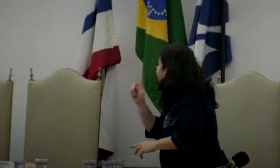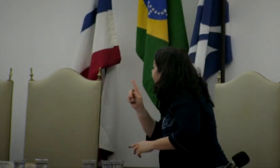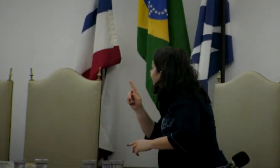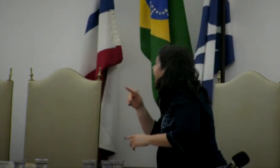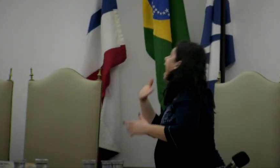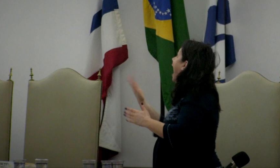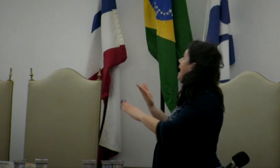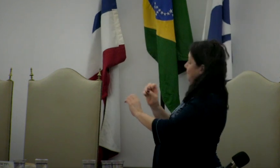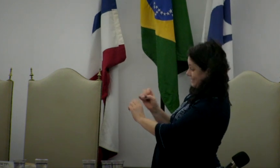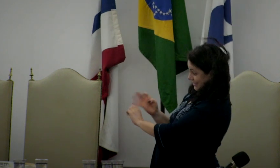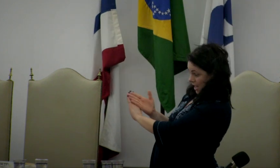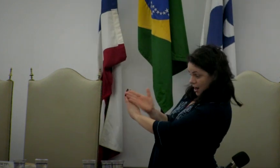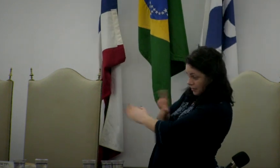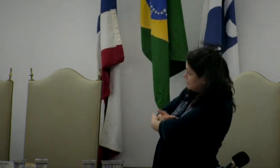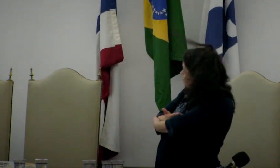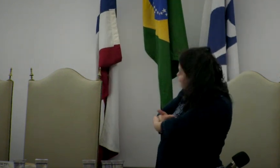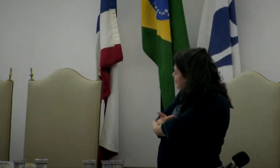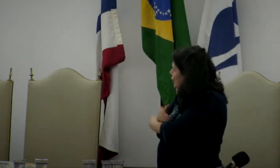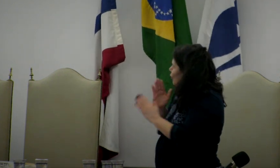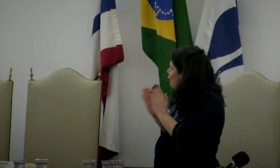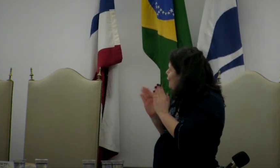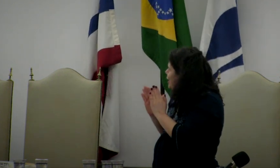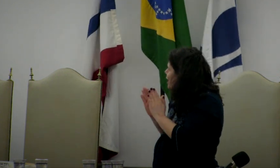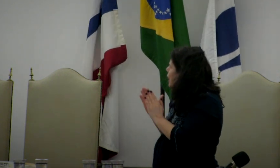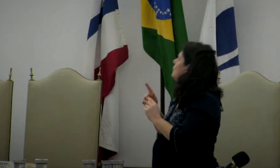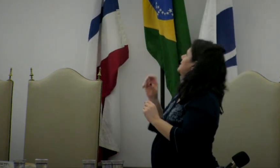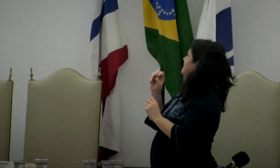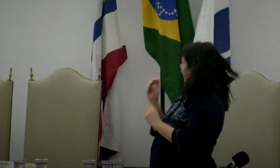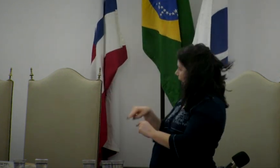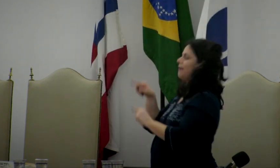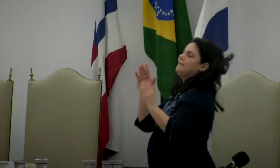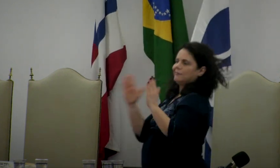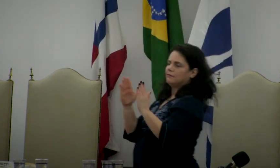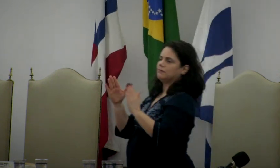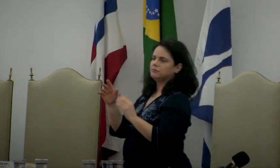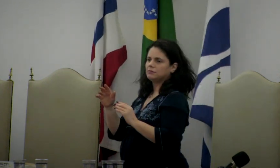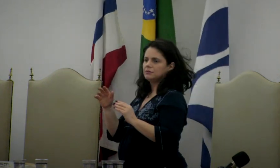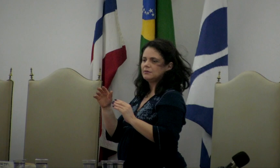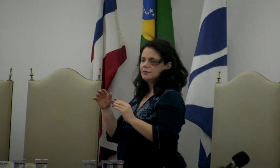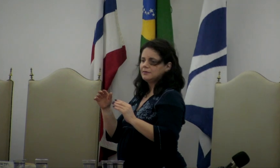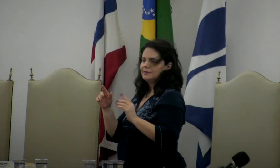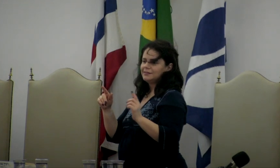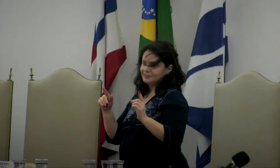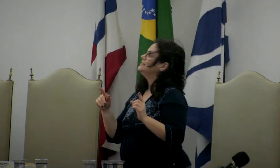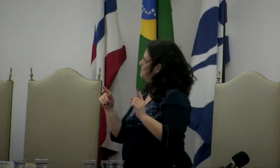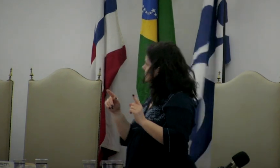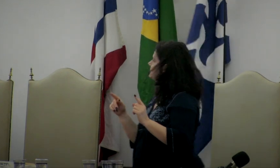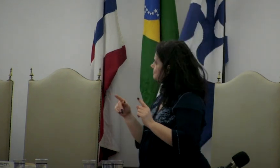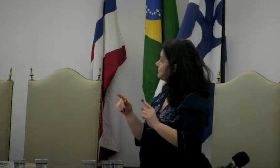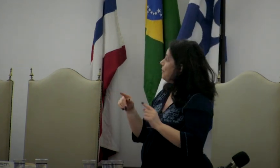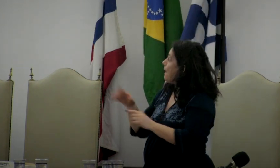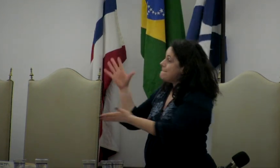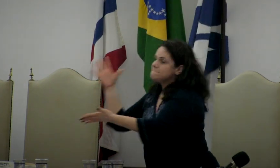aos sons. Mas antes disso, recém-nascido, novinho, é difícil. E é para garantir, a partir